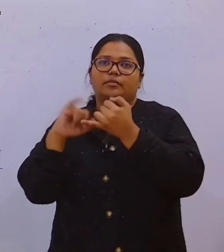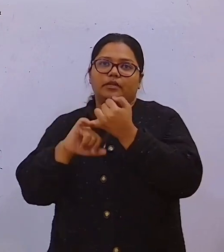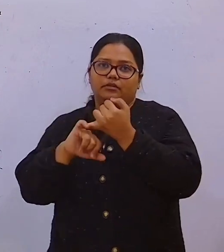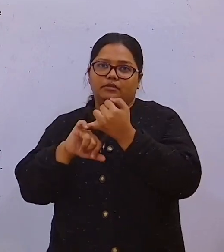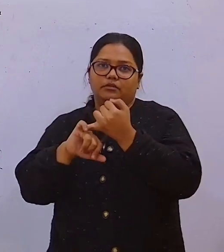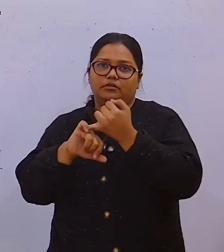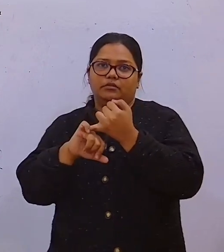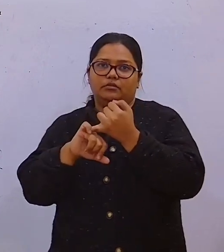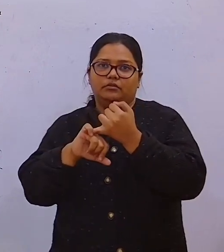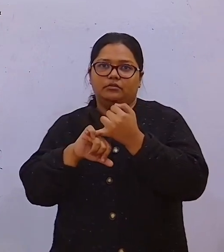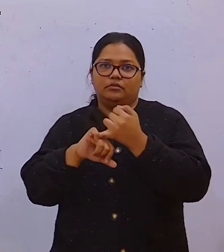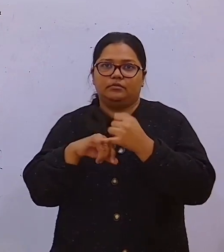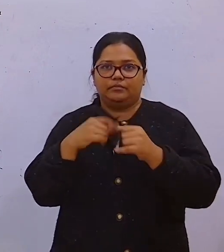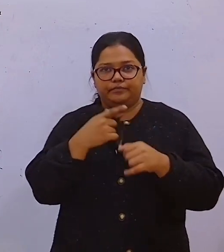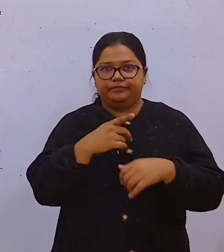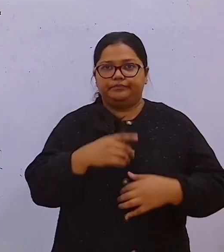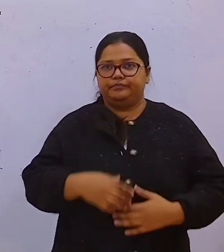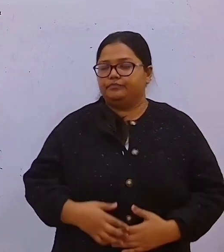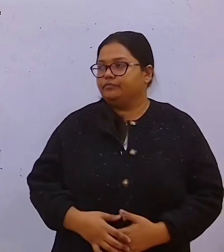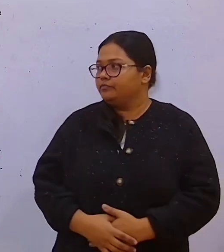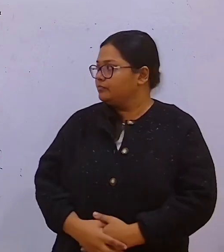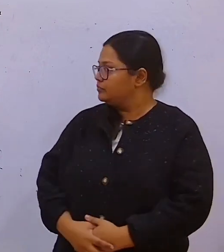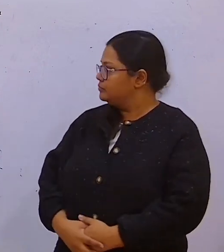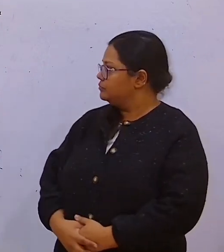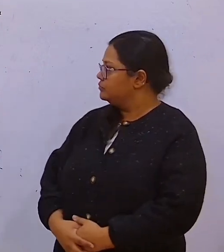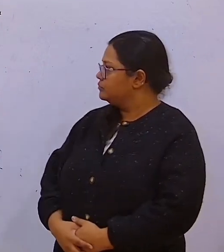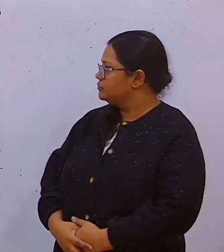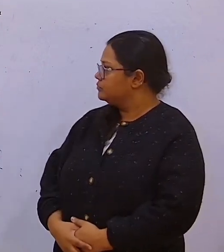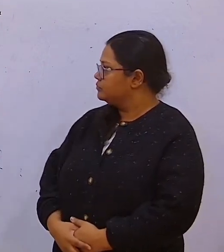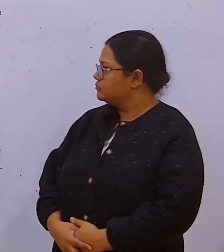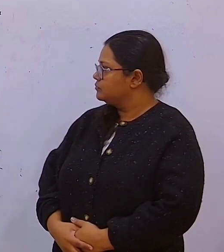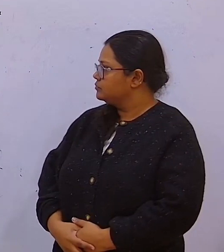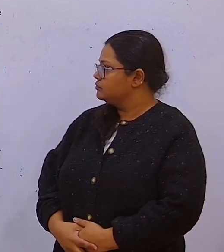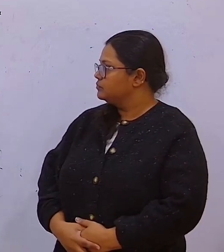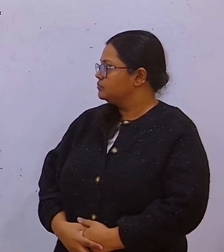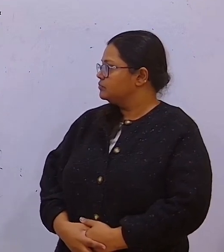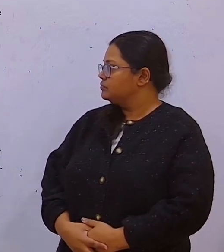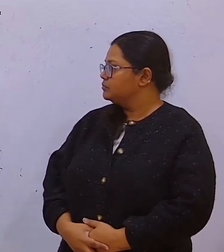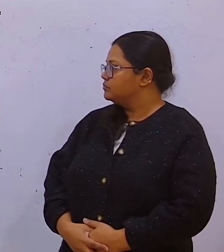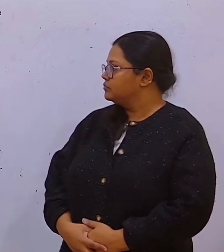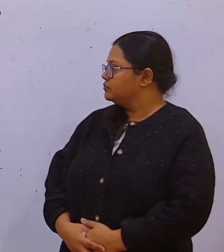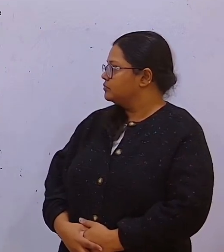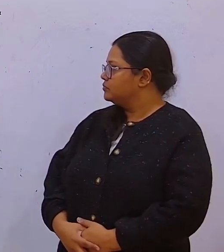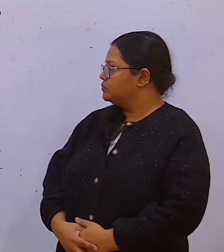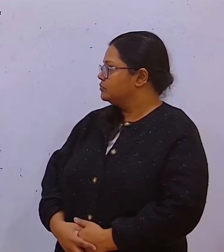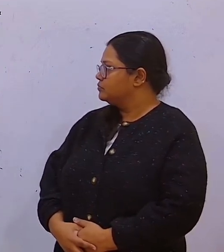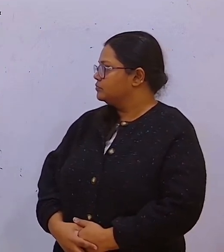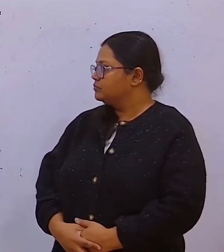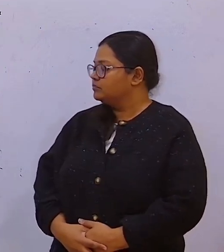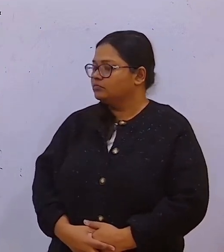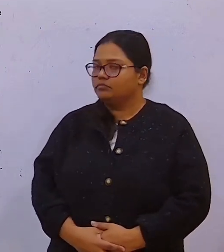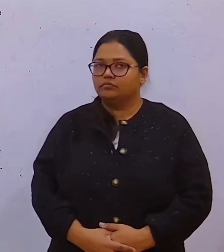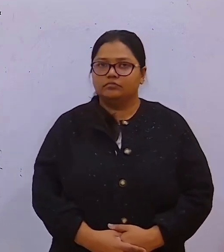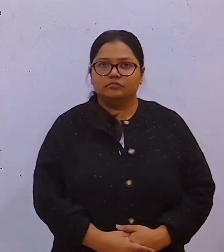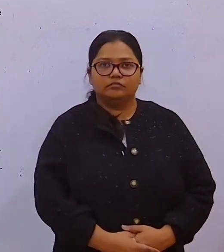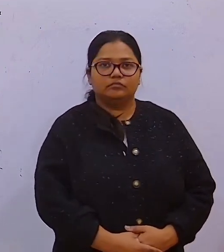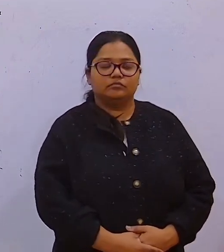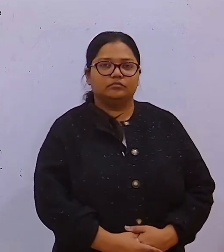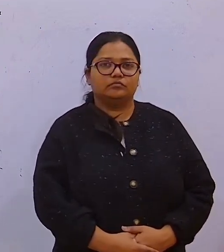एग्जाम्पल, ही मतलब वाह, गॉट मतलब पाया, ही गॉट टू मतलब